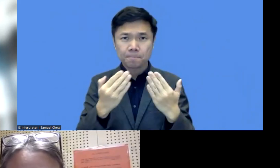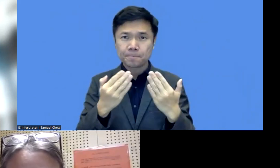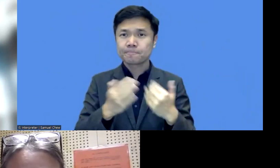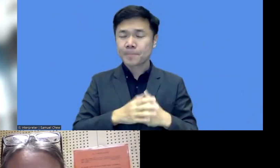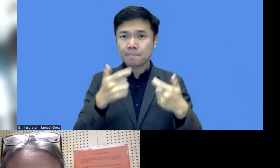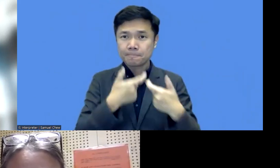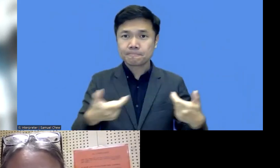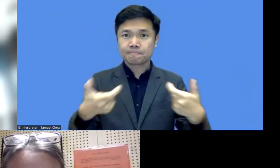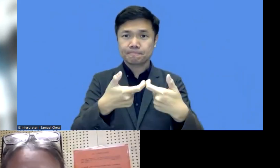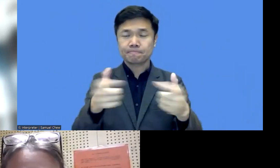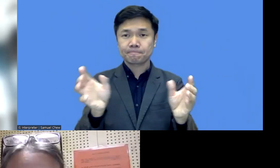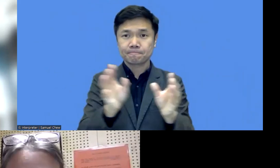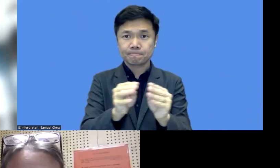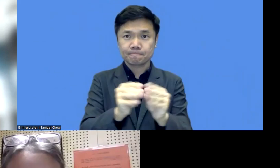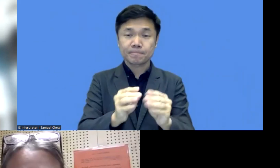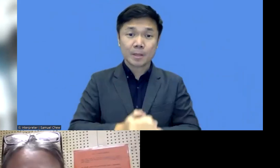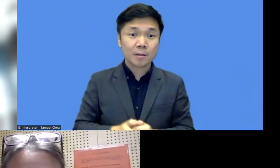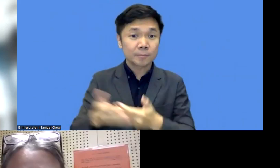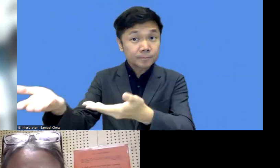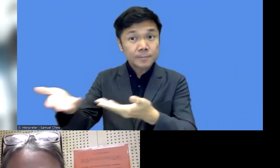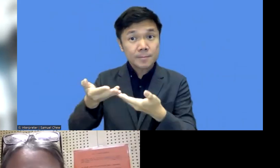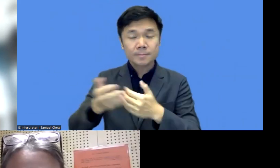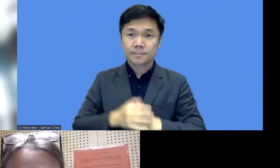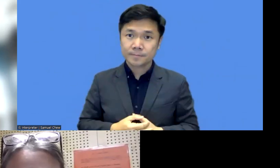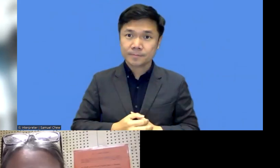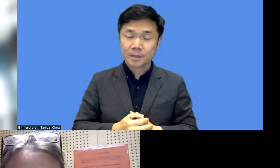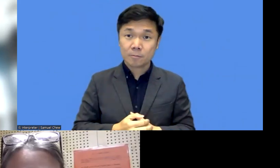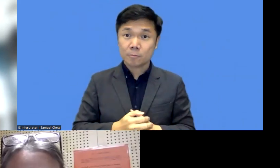sobre qué nos trae esta oportunidad.